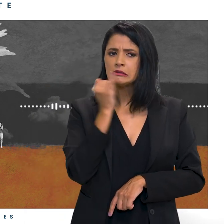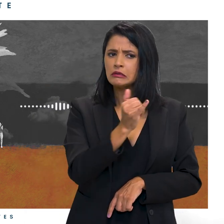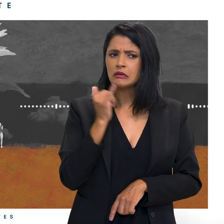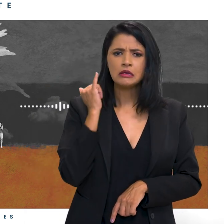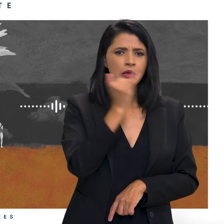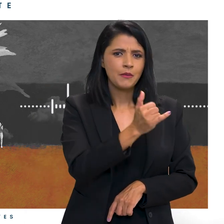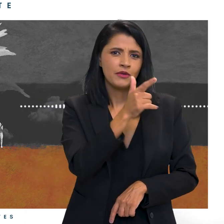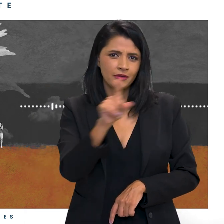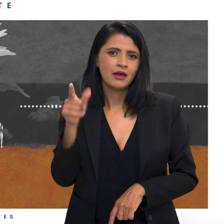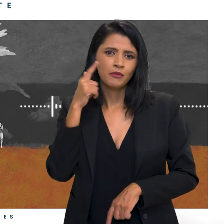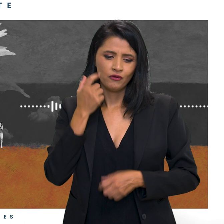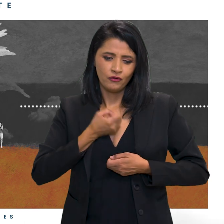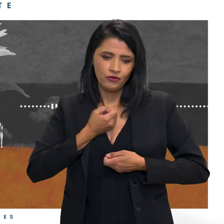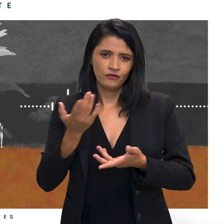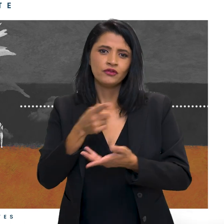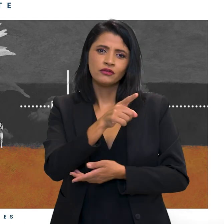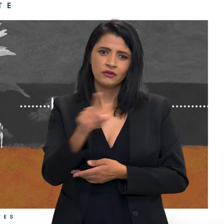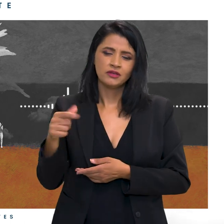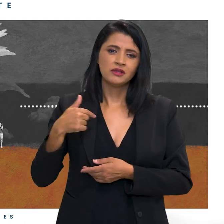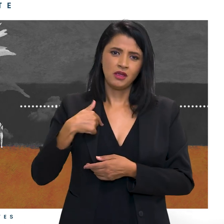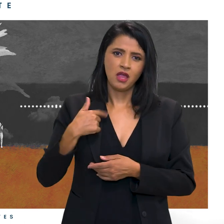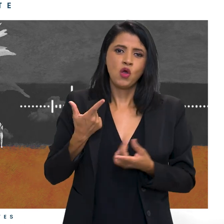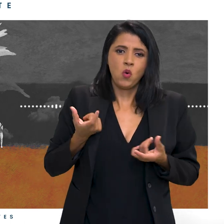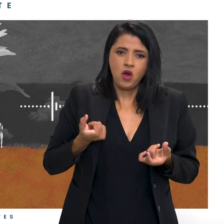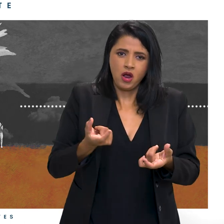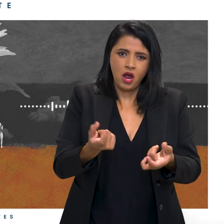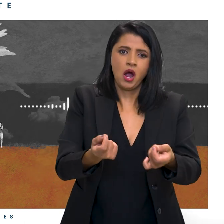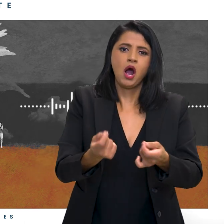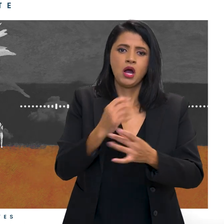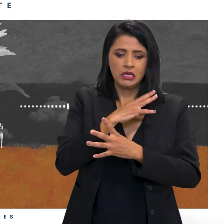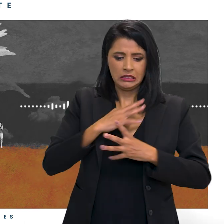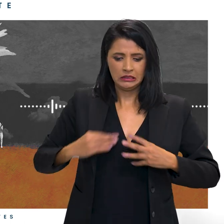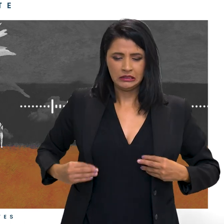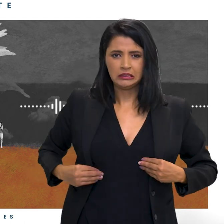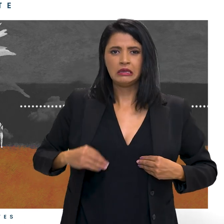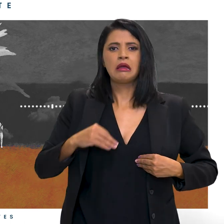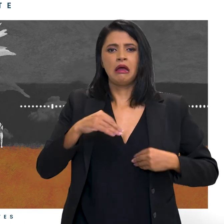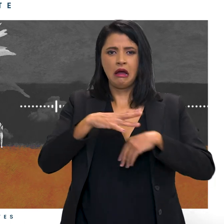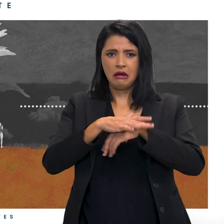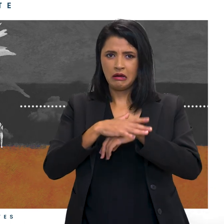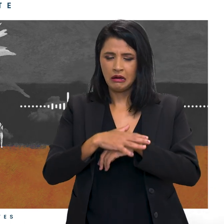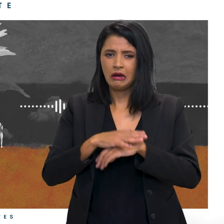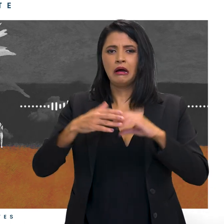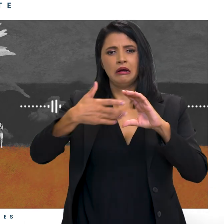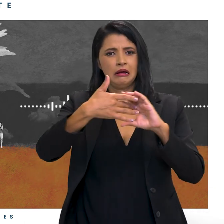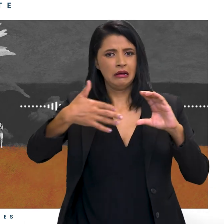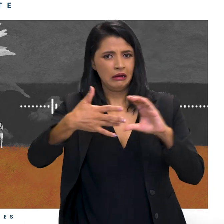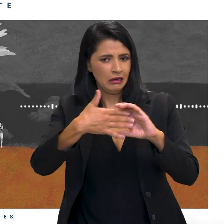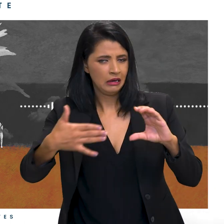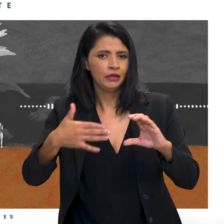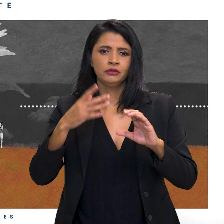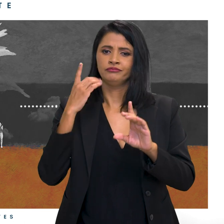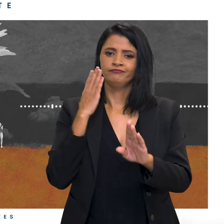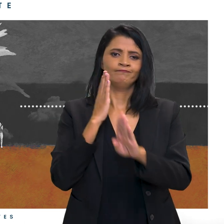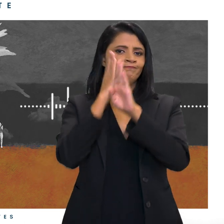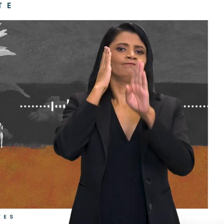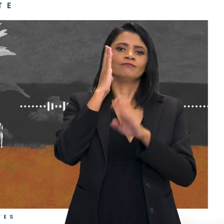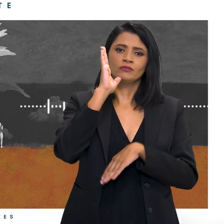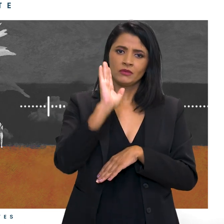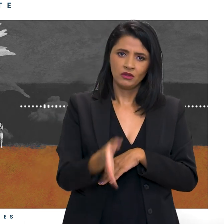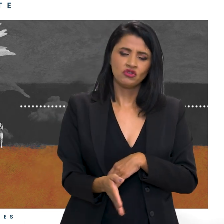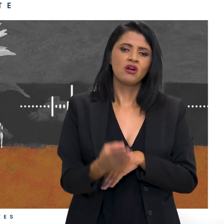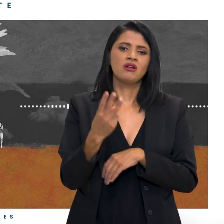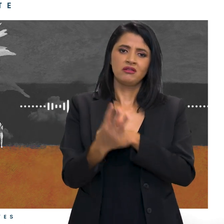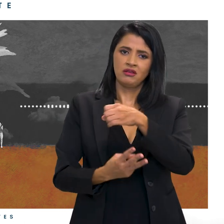sei se alguns sabem, mas eu vou dividir aqui com vocês. Eu estou com câncer nos pulmões, eu estou com câncer raro. Eu fui diagnosticada já